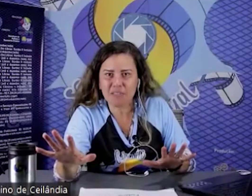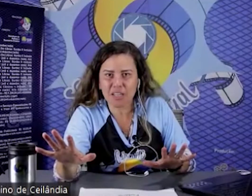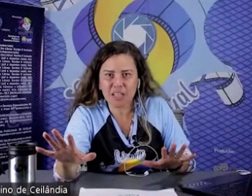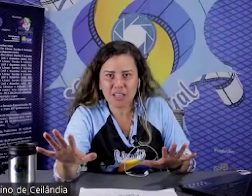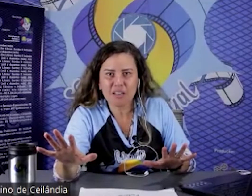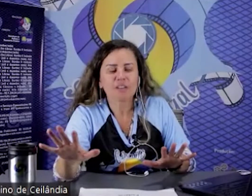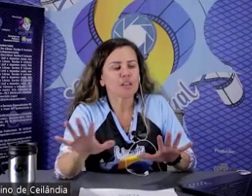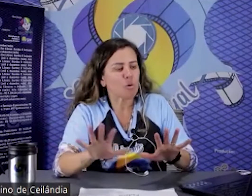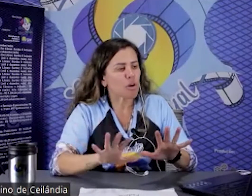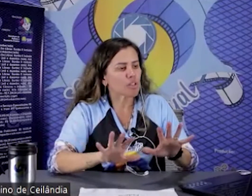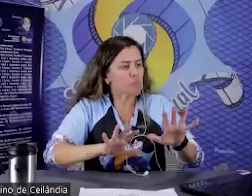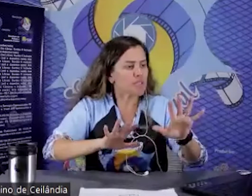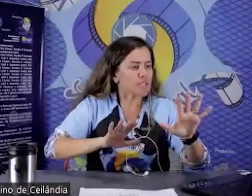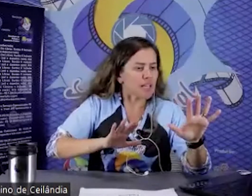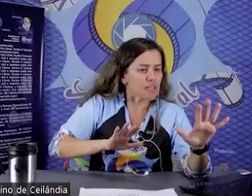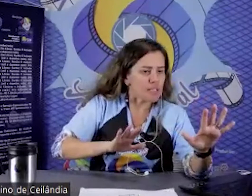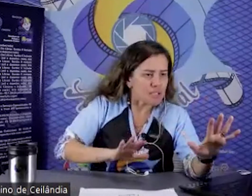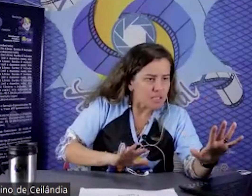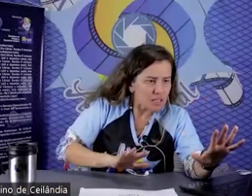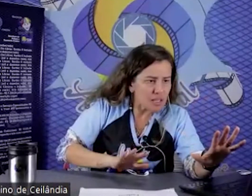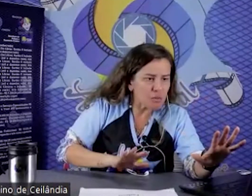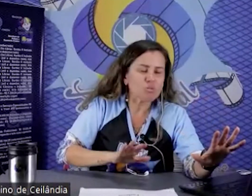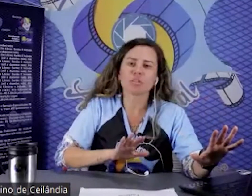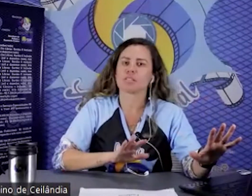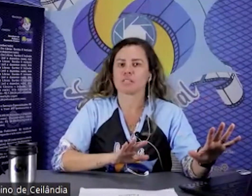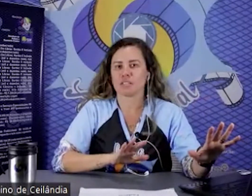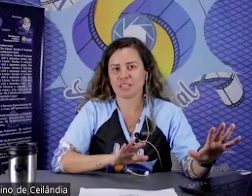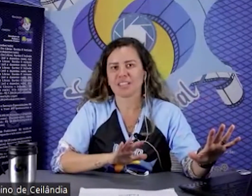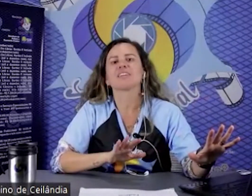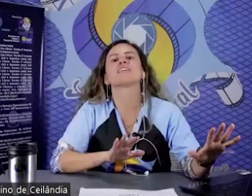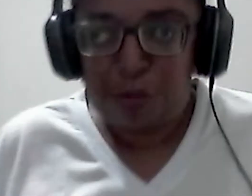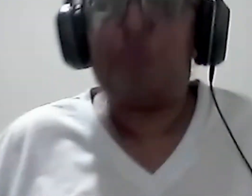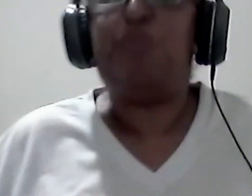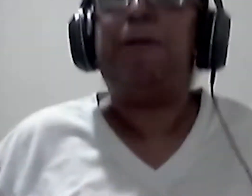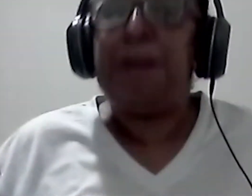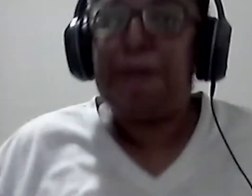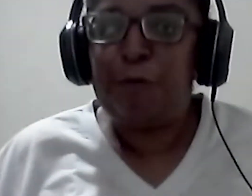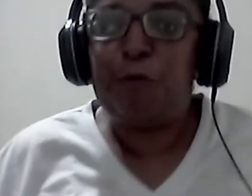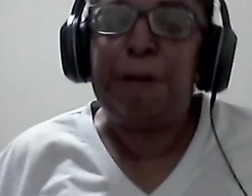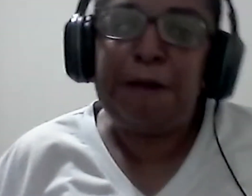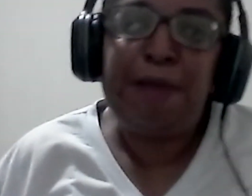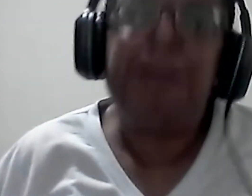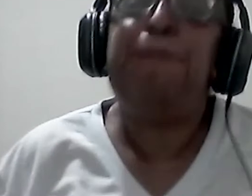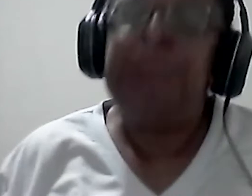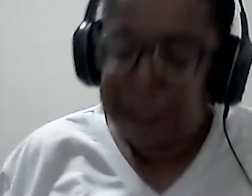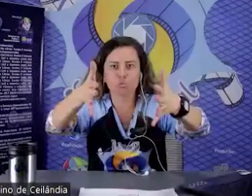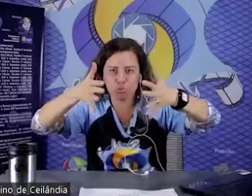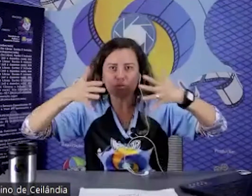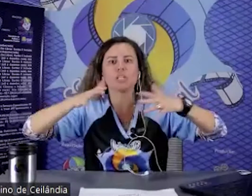justamente. né? Quando Isso eu mesmo. precisar desse, eu uso esse. Isso, justamente. Não é? Dá o Deixa, poder me da dá escolha, tudo né? e eu